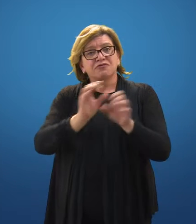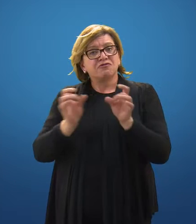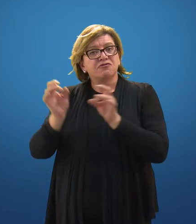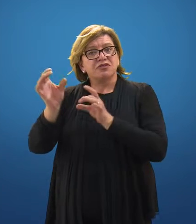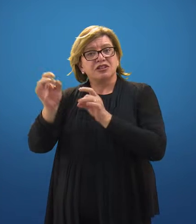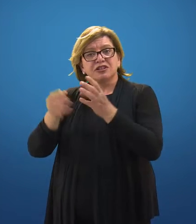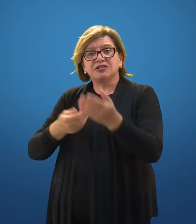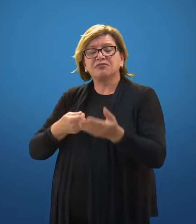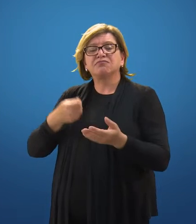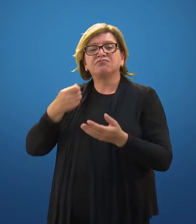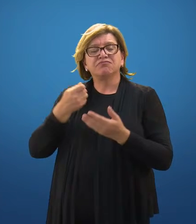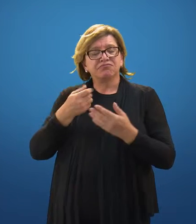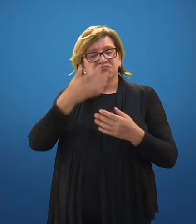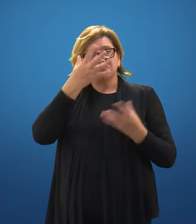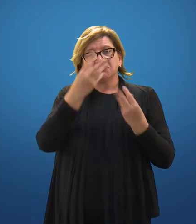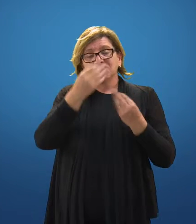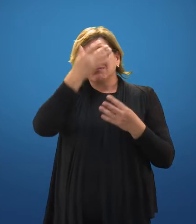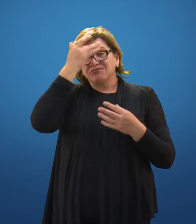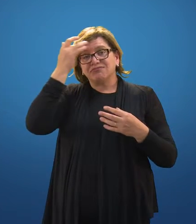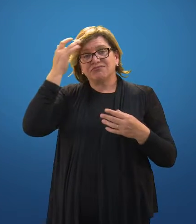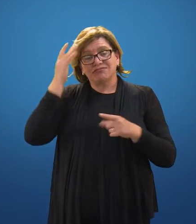atender as grandes demandas. Não